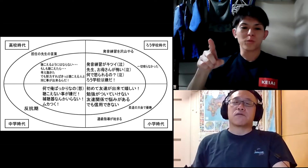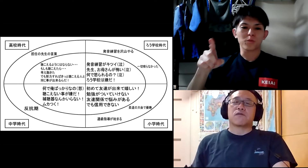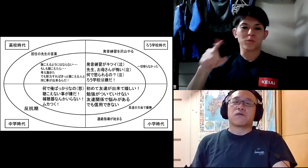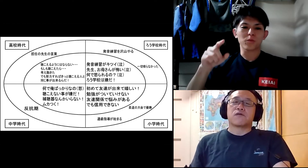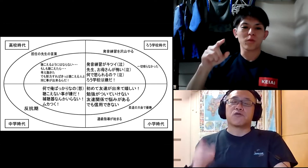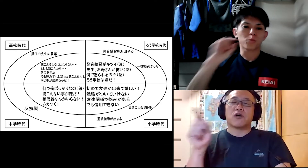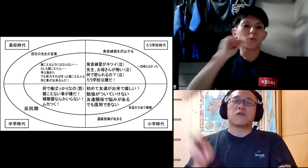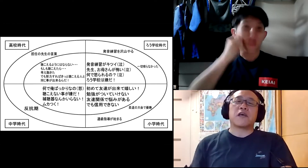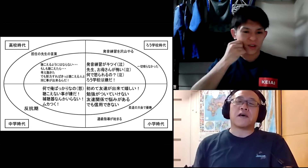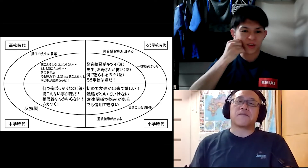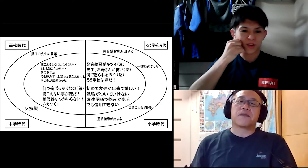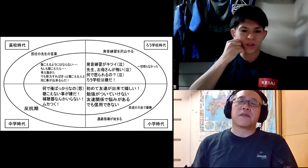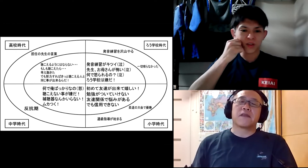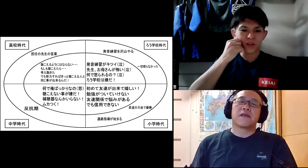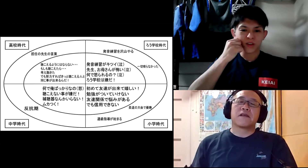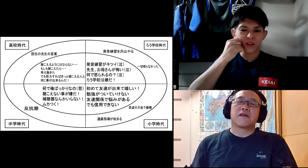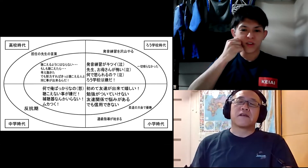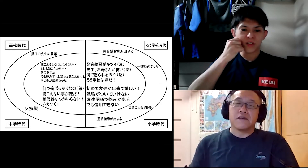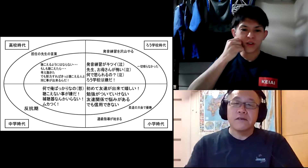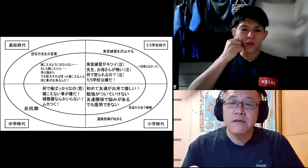私聴者を見て、